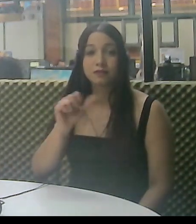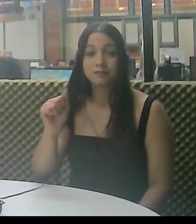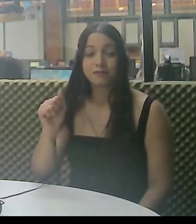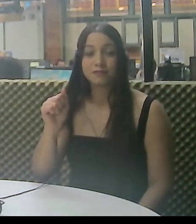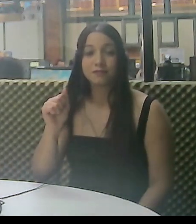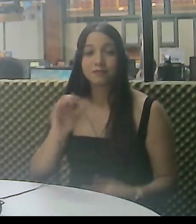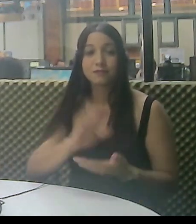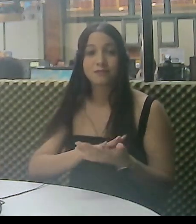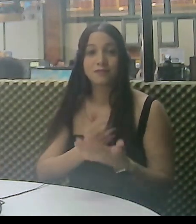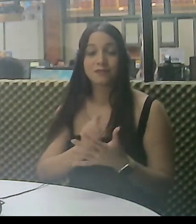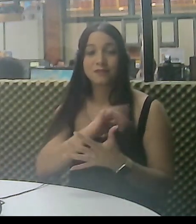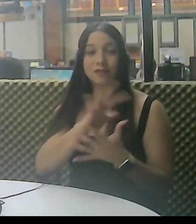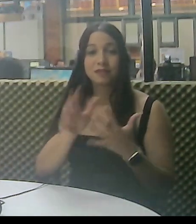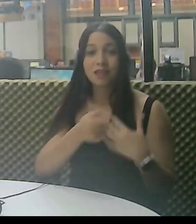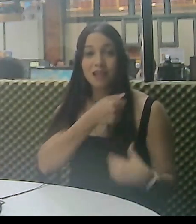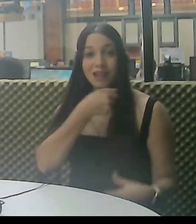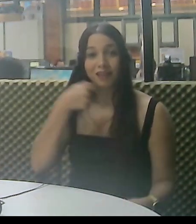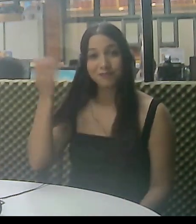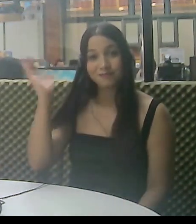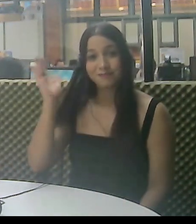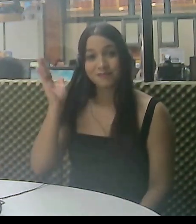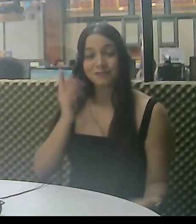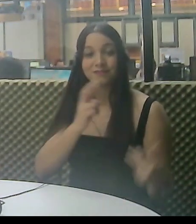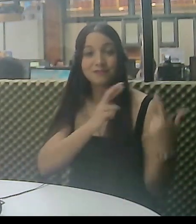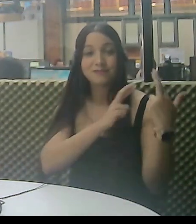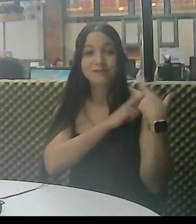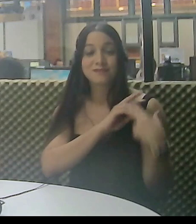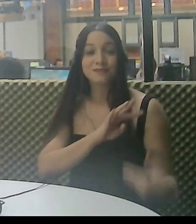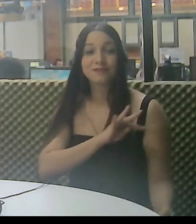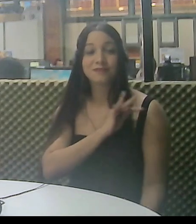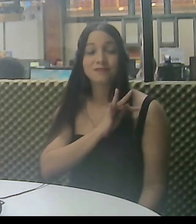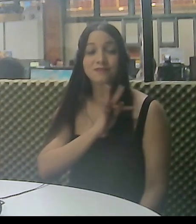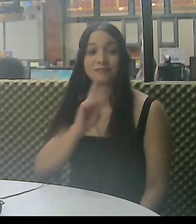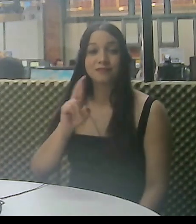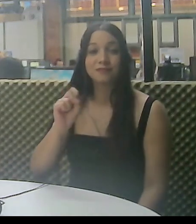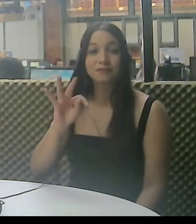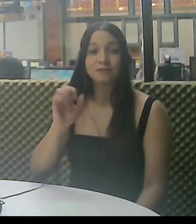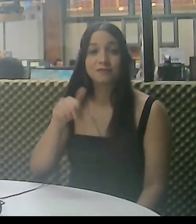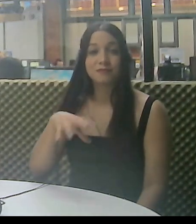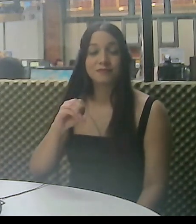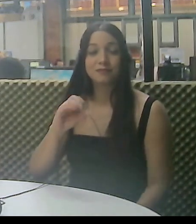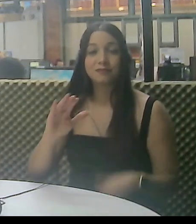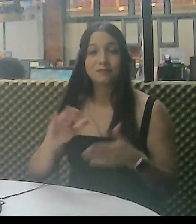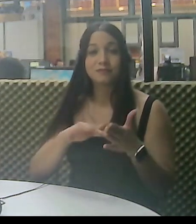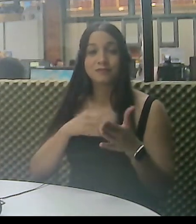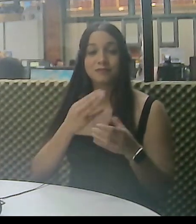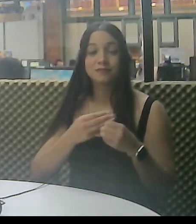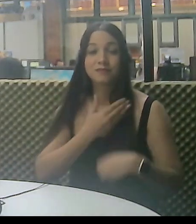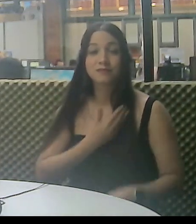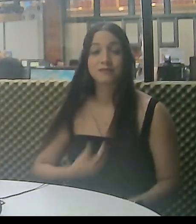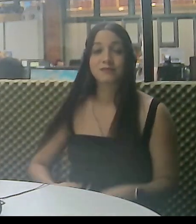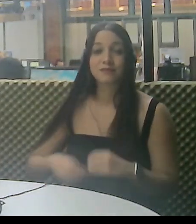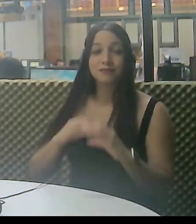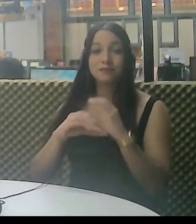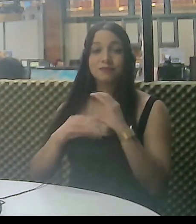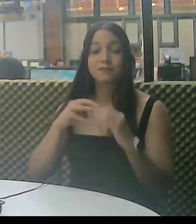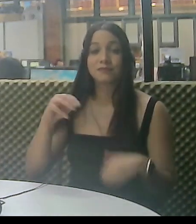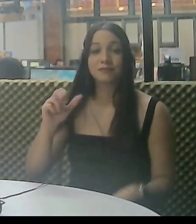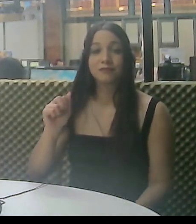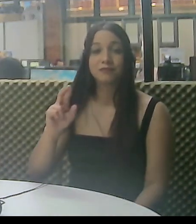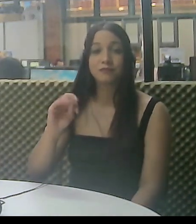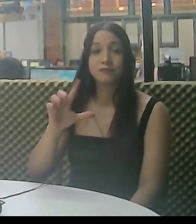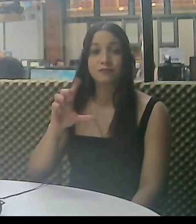Gianotti. Tradução em Libras, Amanda Valentim. Responsável técnico, Cristiano Silva. Secretário Municipal de Governo e